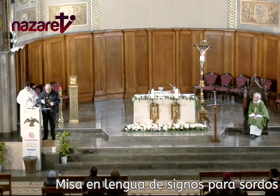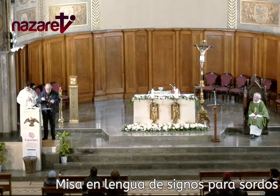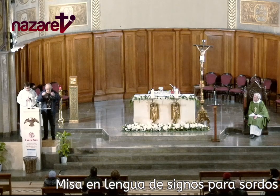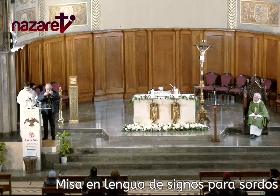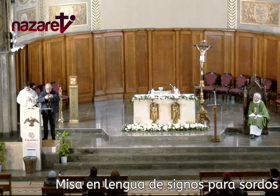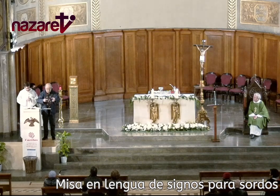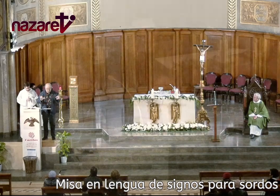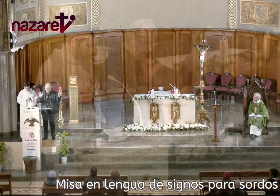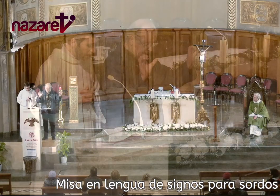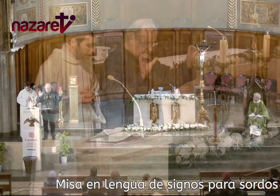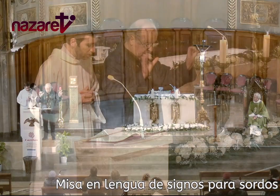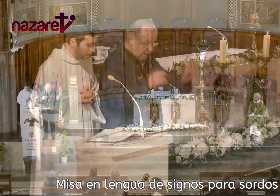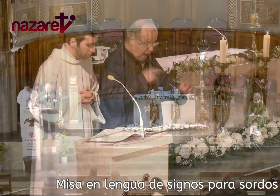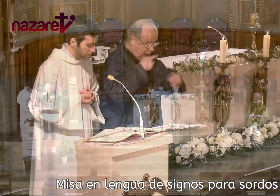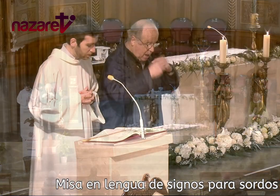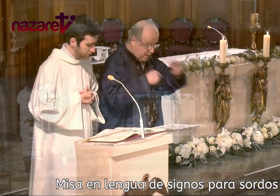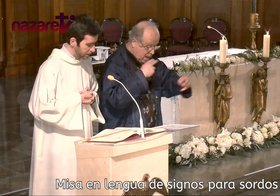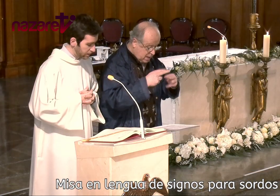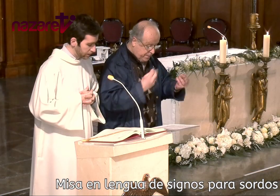moises habló al pueblo diciendo